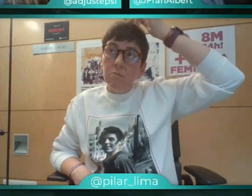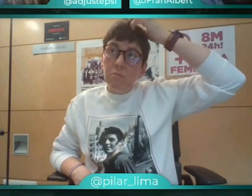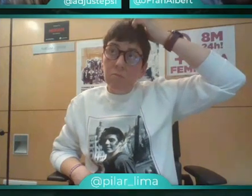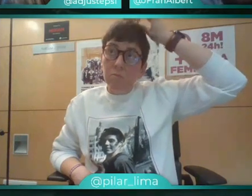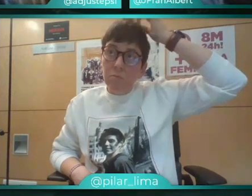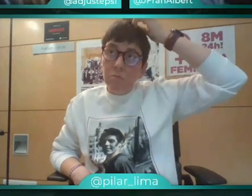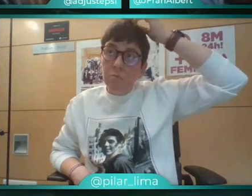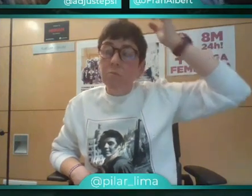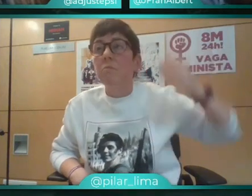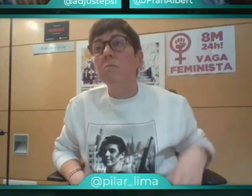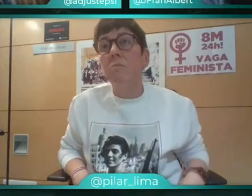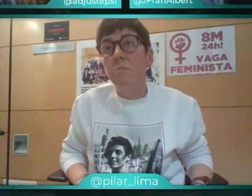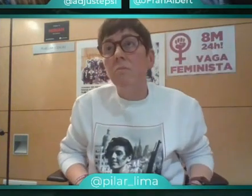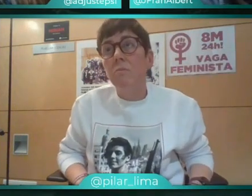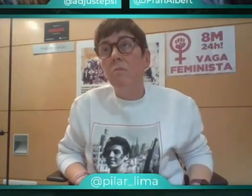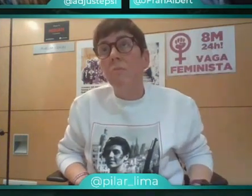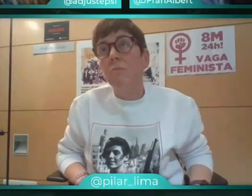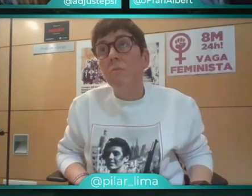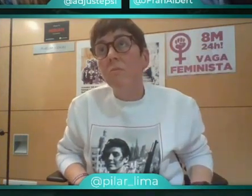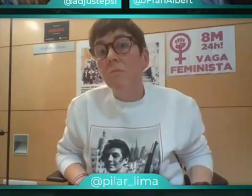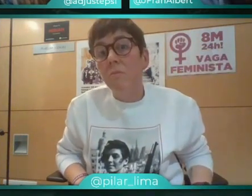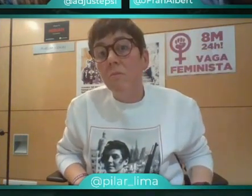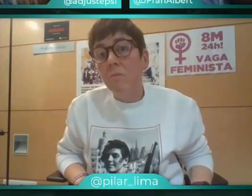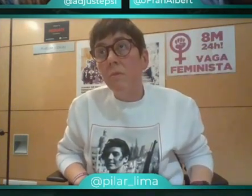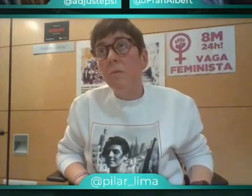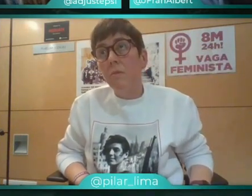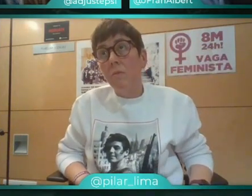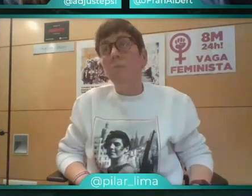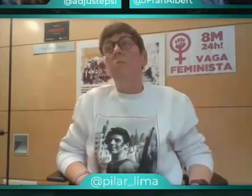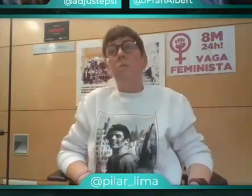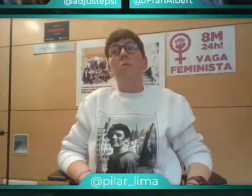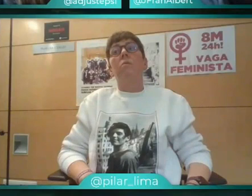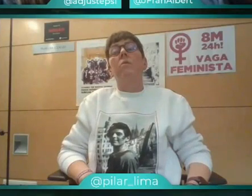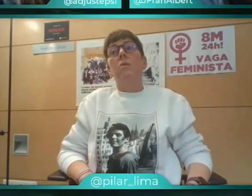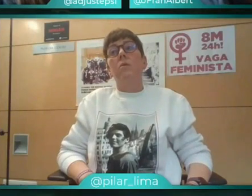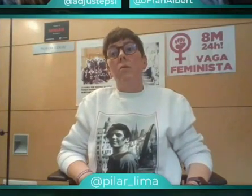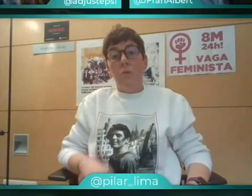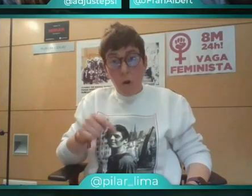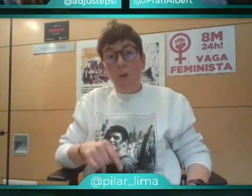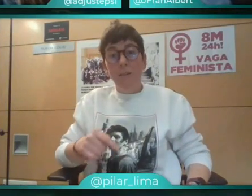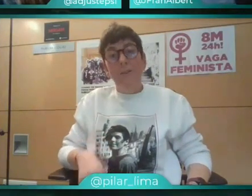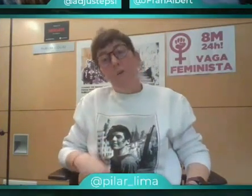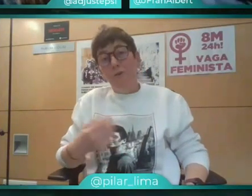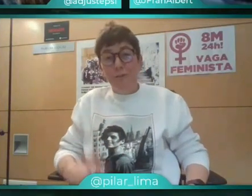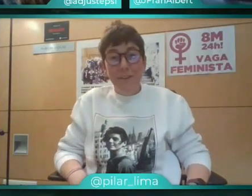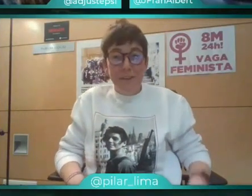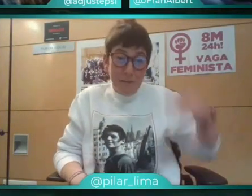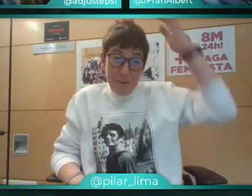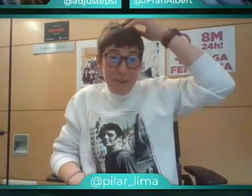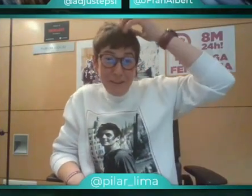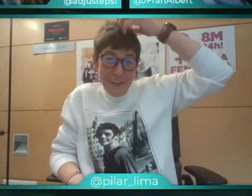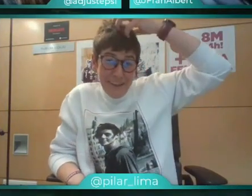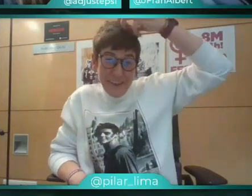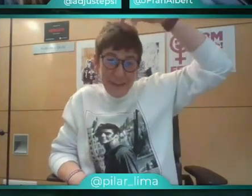si no me equivoco ha hecho ha hecho un alegato no contra Irene Montero hoy o sí ha sido hoy verdad